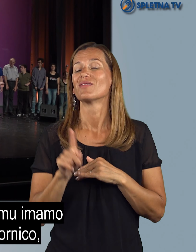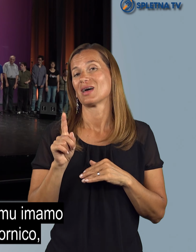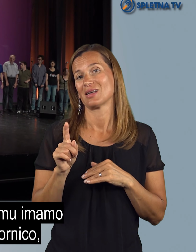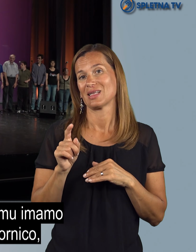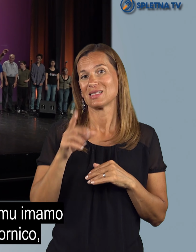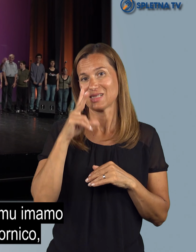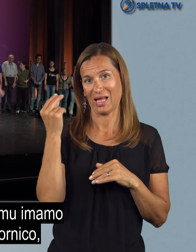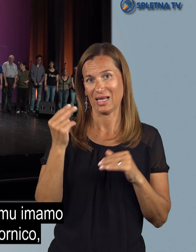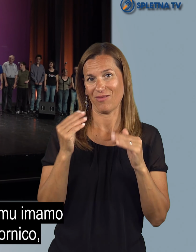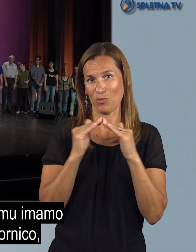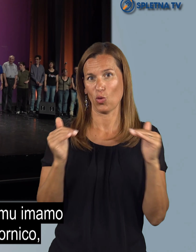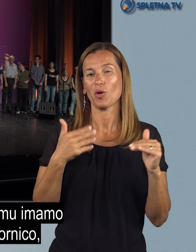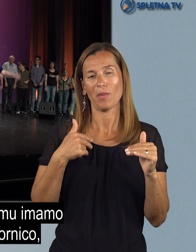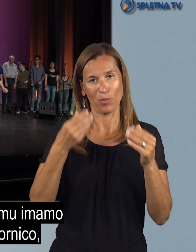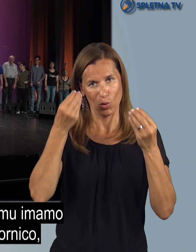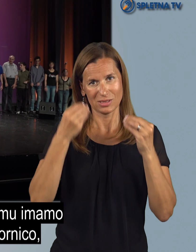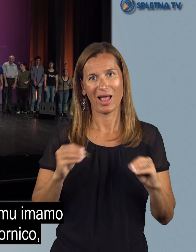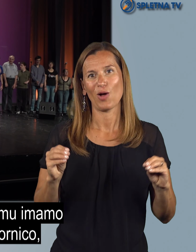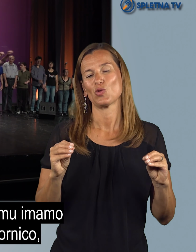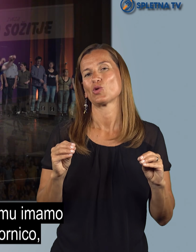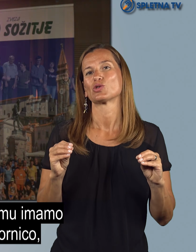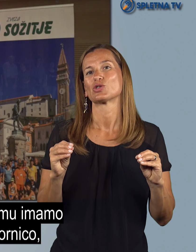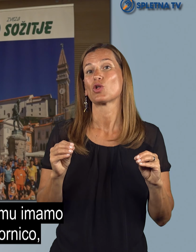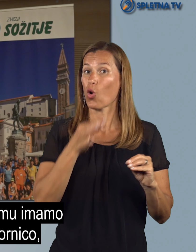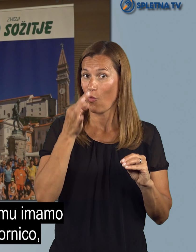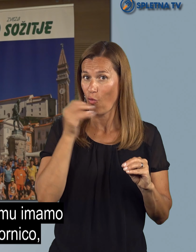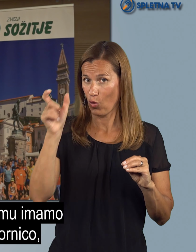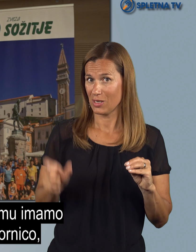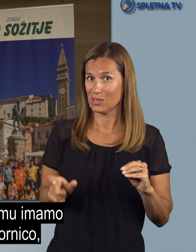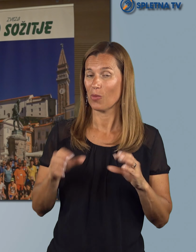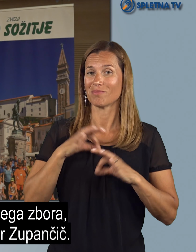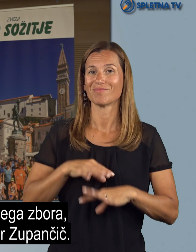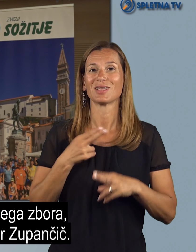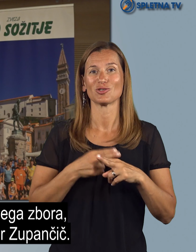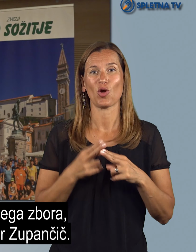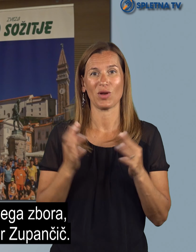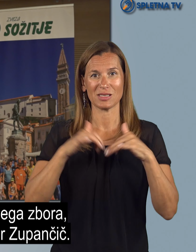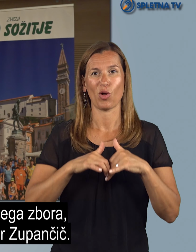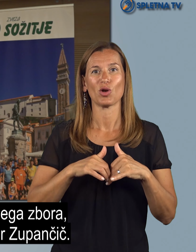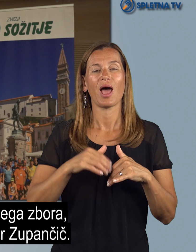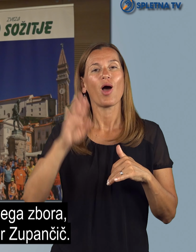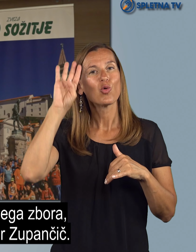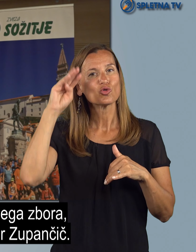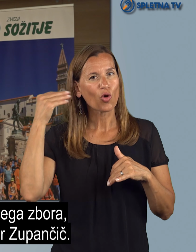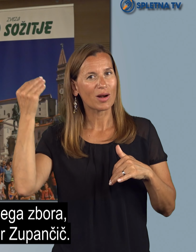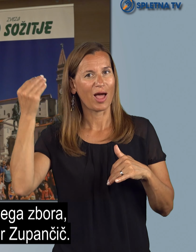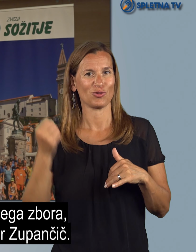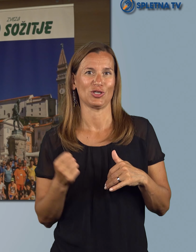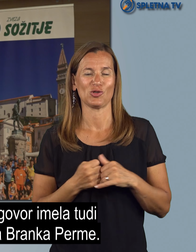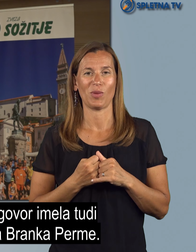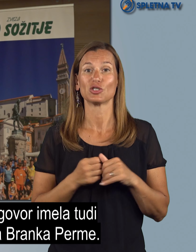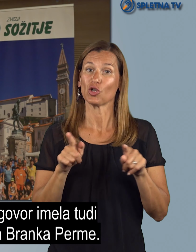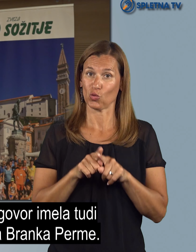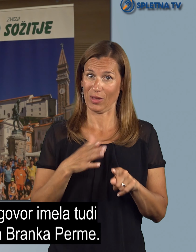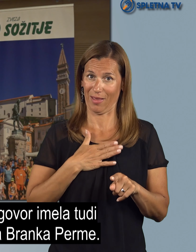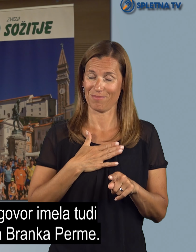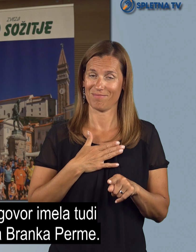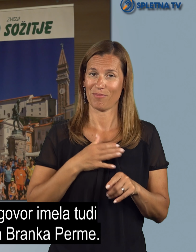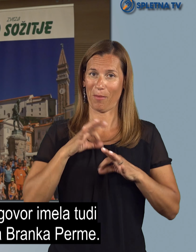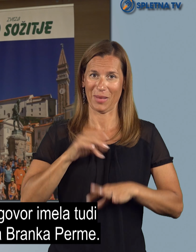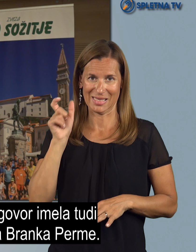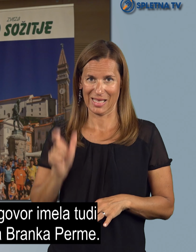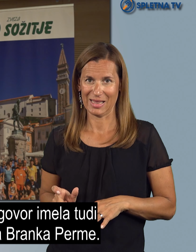slavnostno govornico, predsednico Državnega zbora, magistra Urško Klakočar Zupančič, in seveda bo pozdravni govor imela tudi